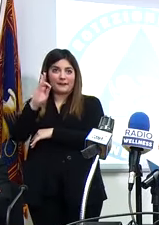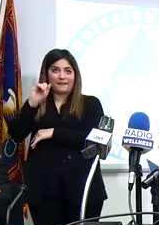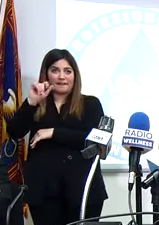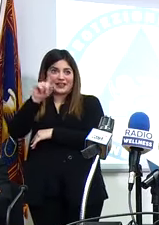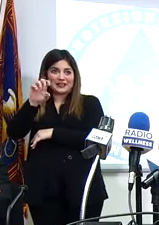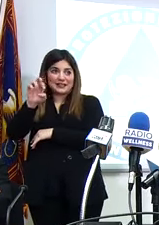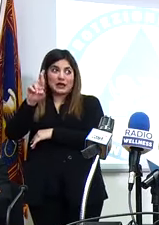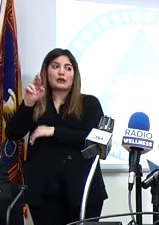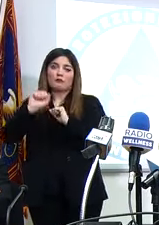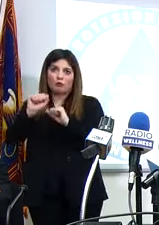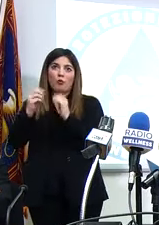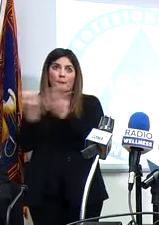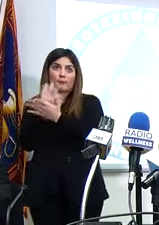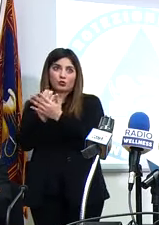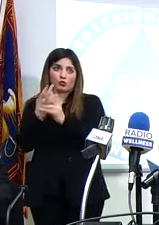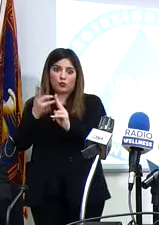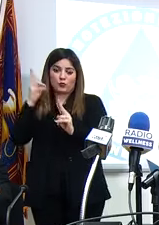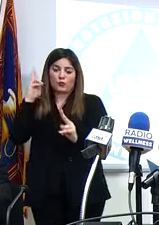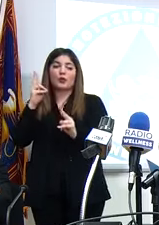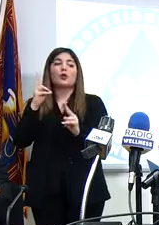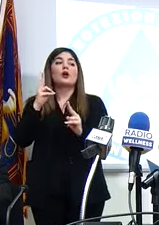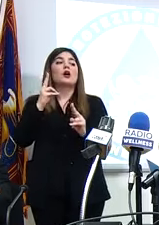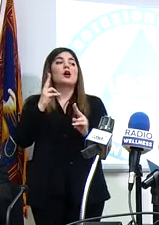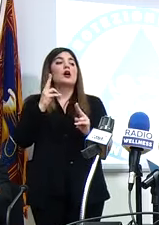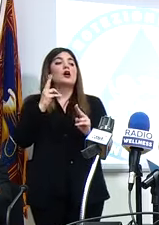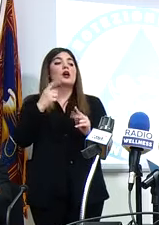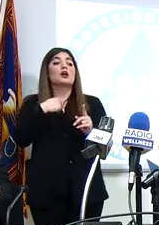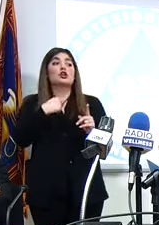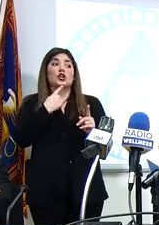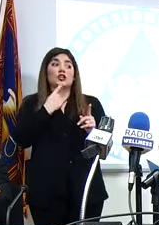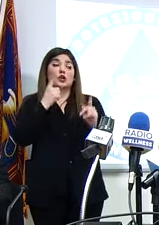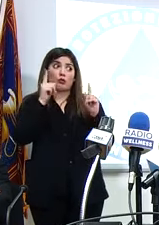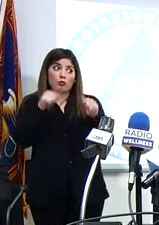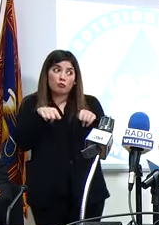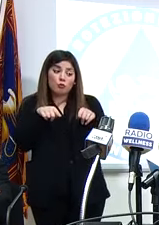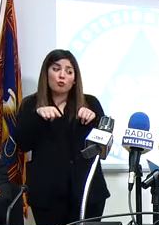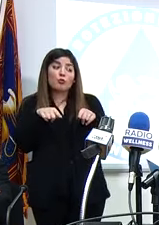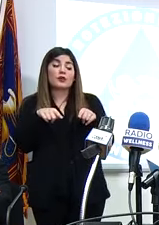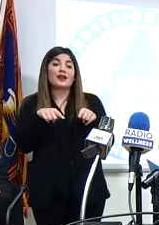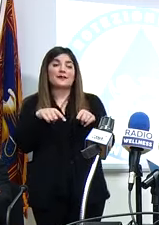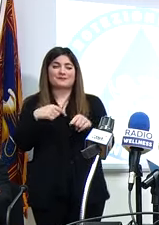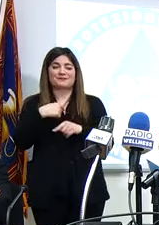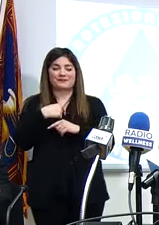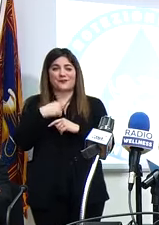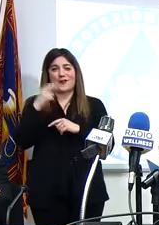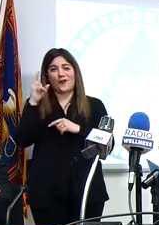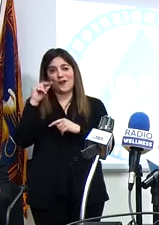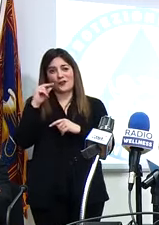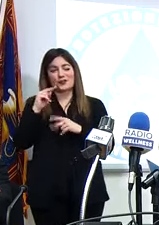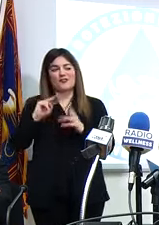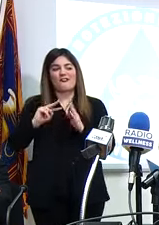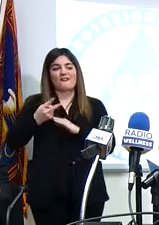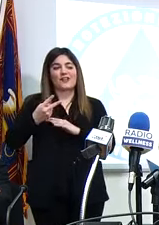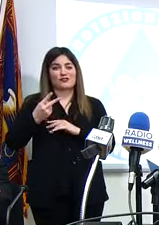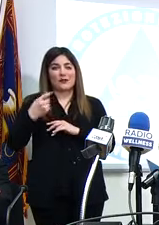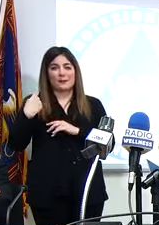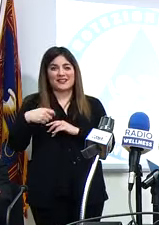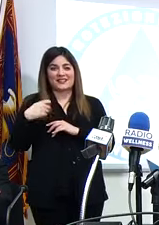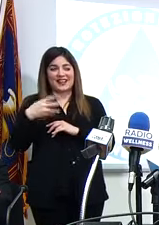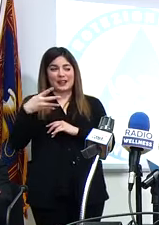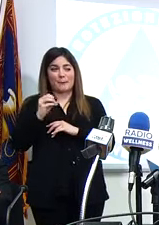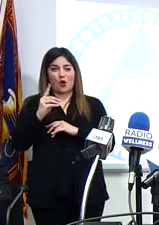Posso dire, anche lo dico, perché che, conoscendo il vicepresidente di Moderna, anche il